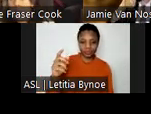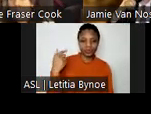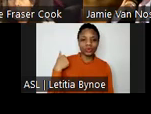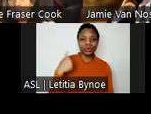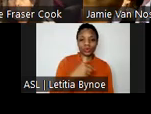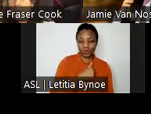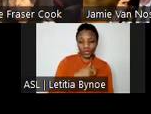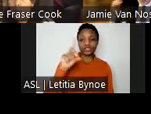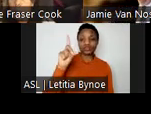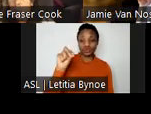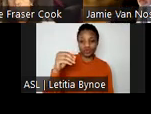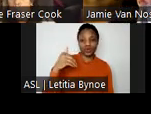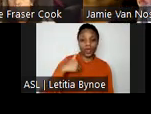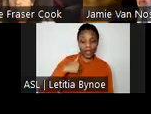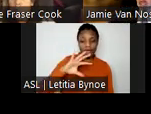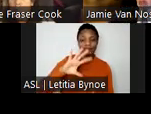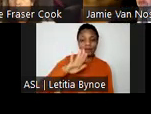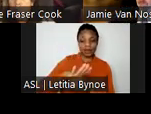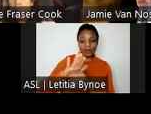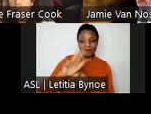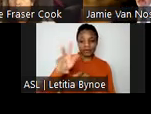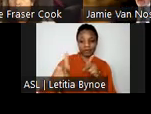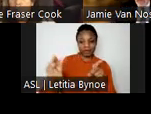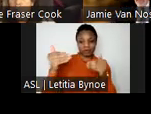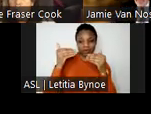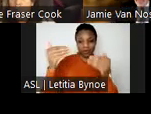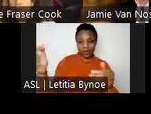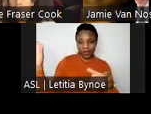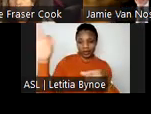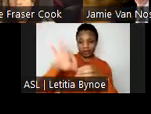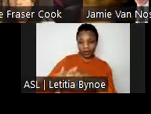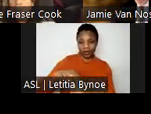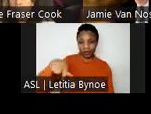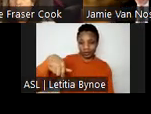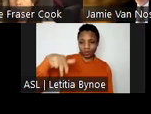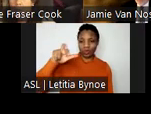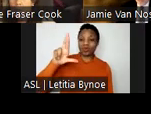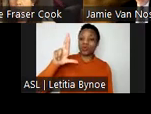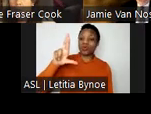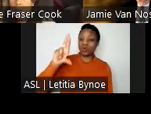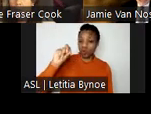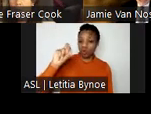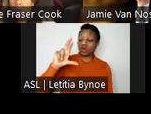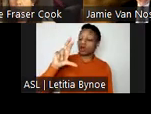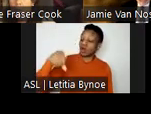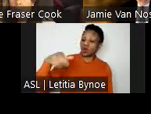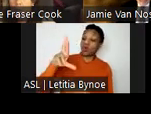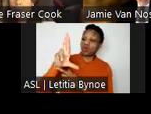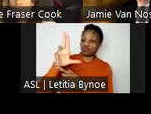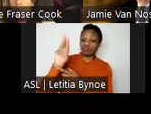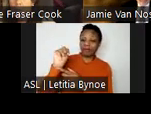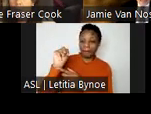que parece que tenemos el el número el quorum Me parece